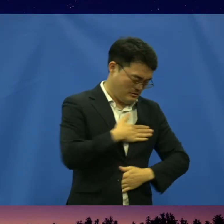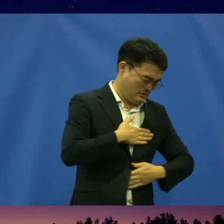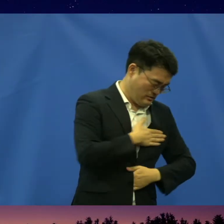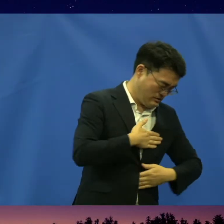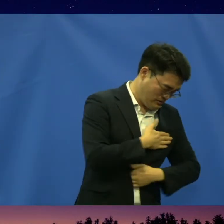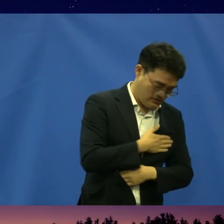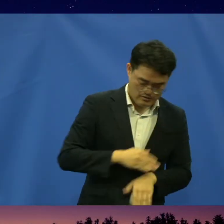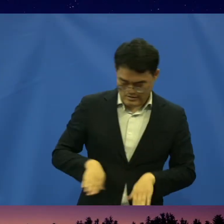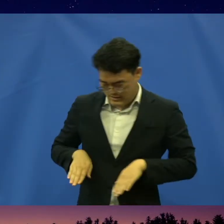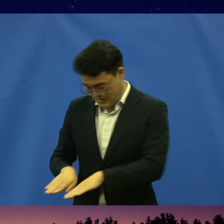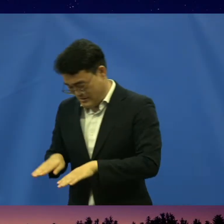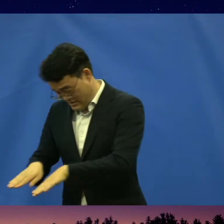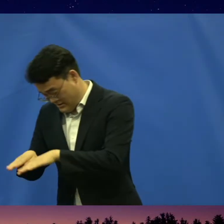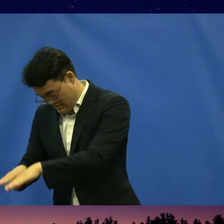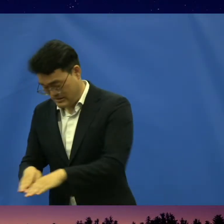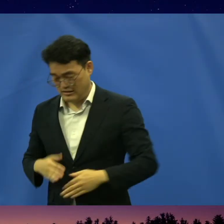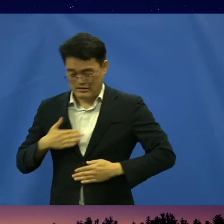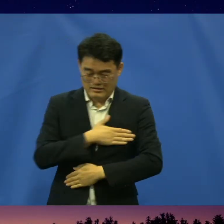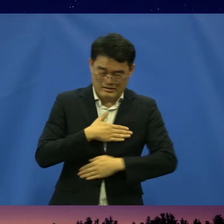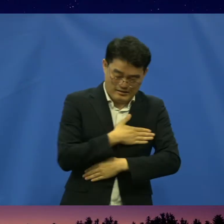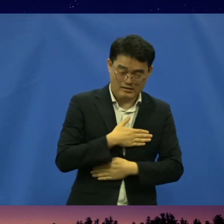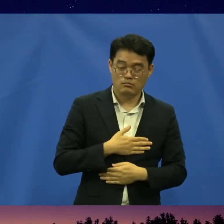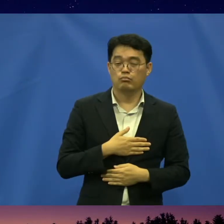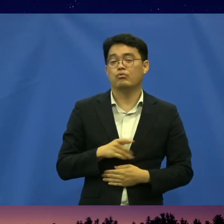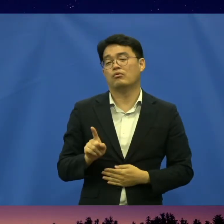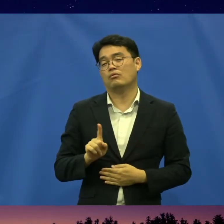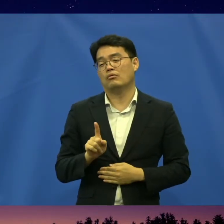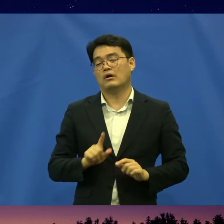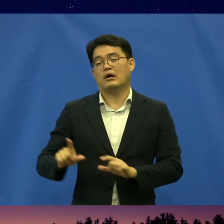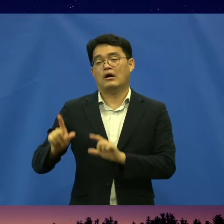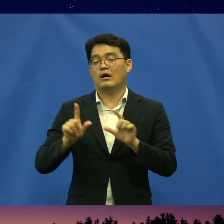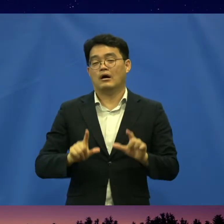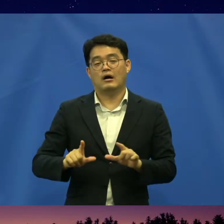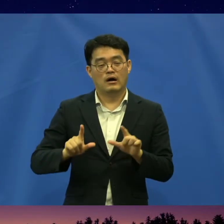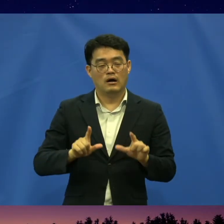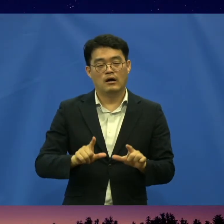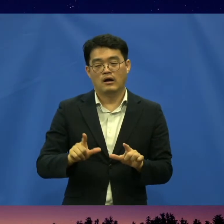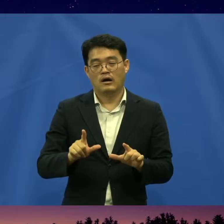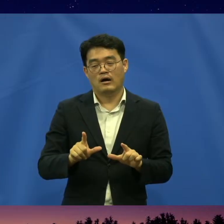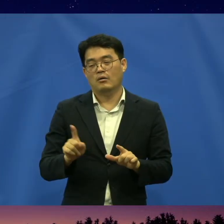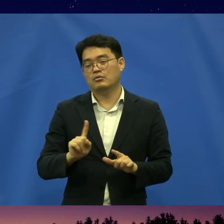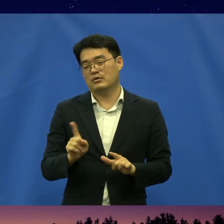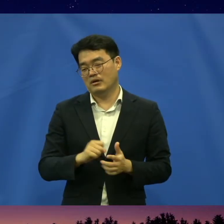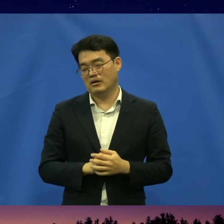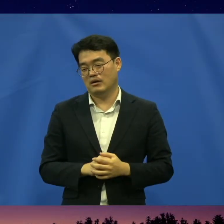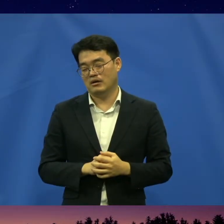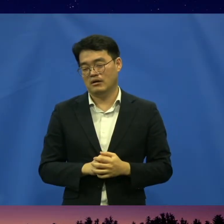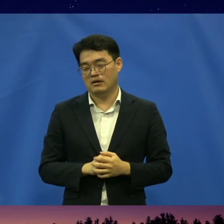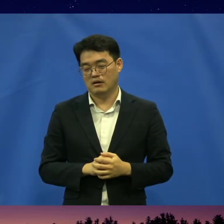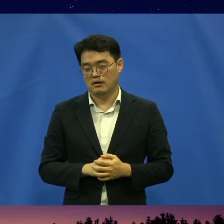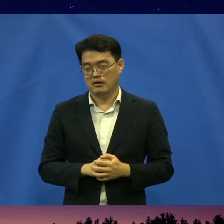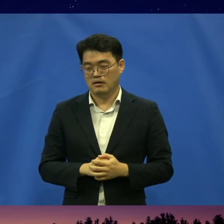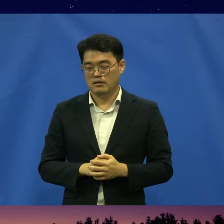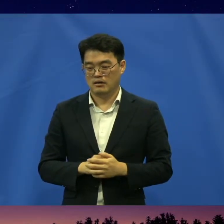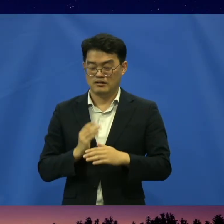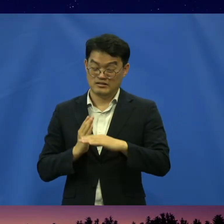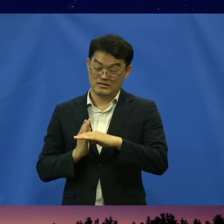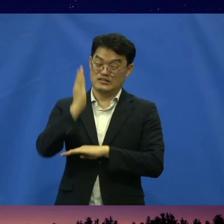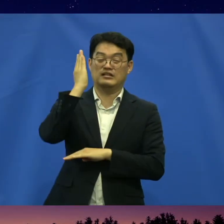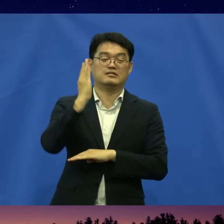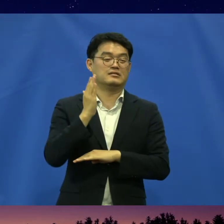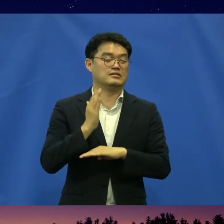어떻게 살아요? 막 모든 게 막 그러니까 지나친 길, 다른 일을 할 수가 없어. 지나친 집착이.